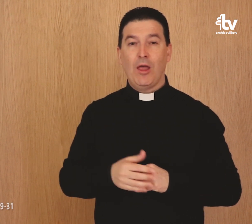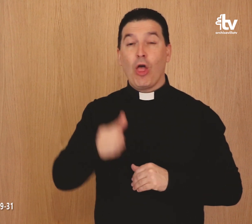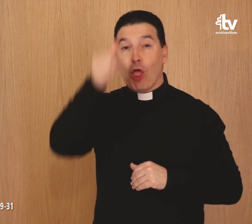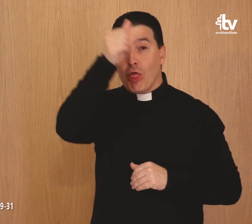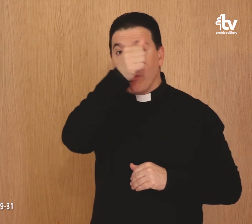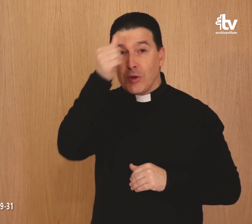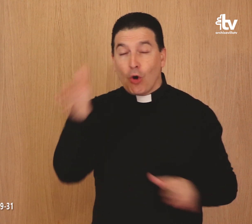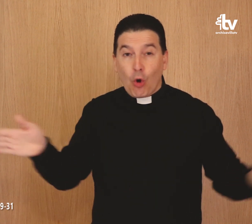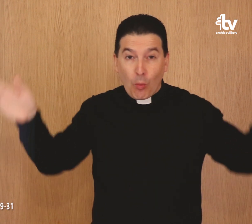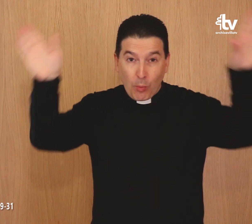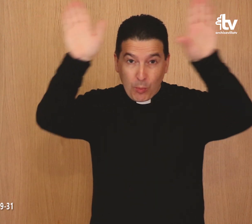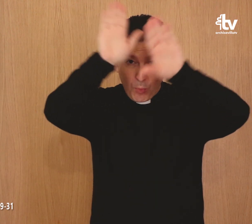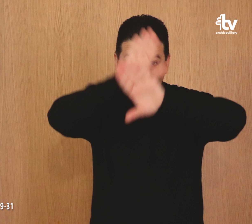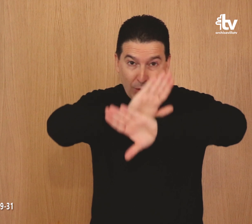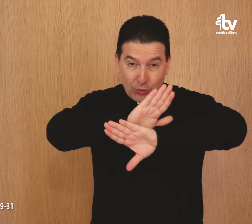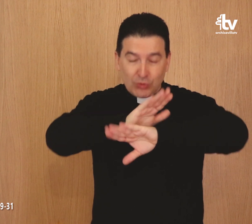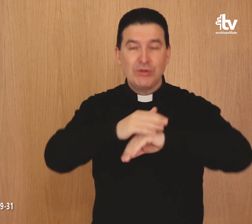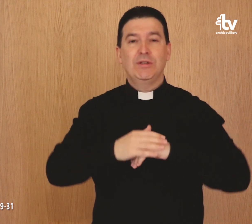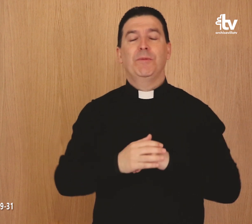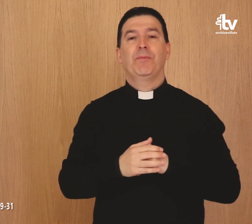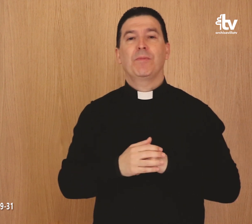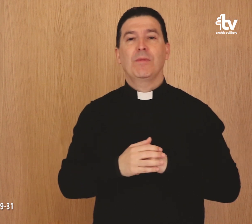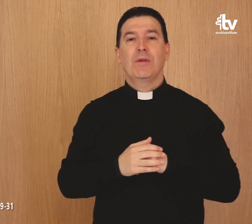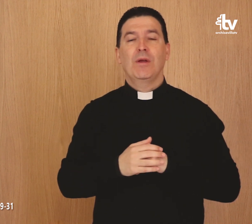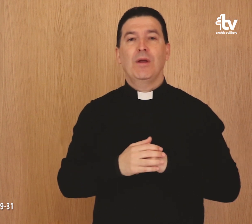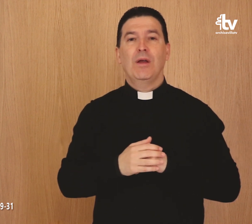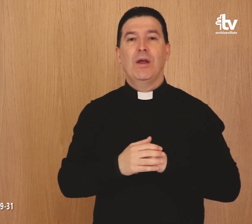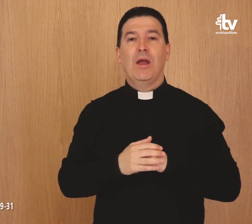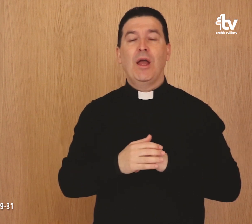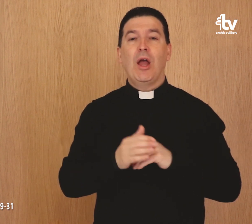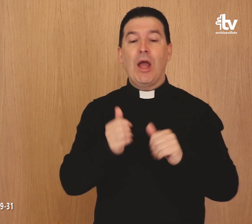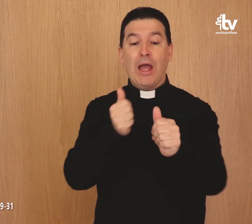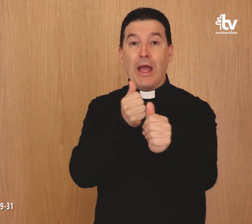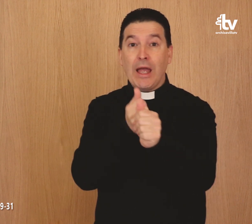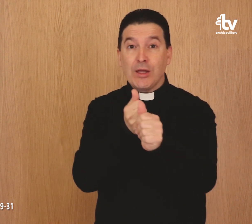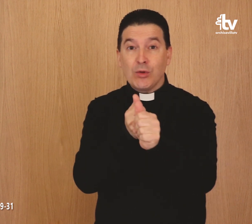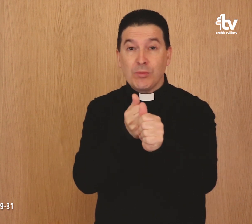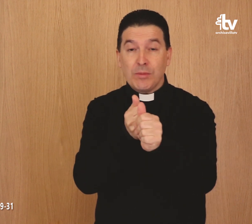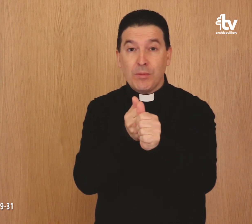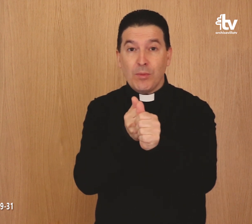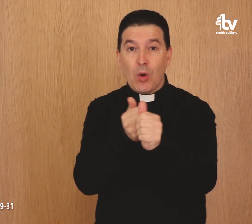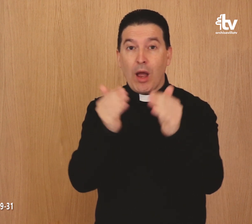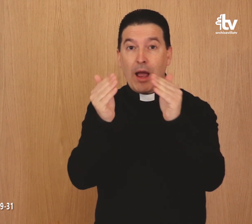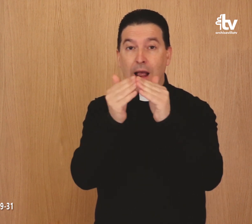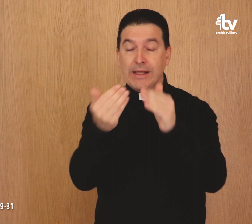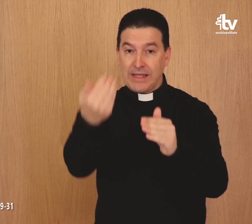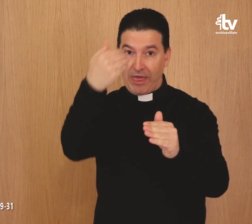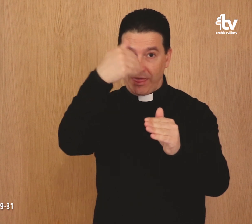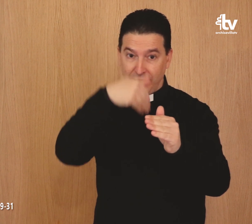Al anochecer de aquel día, el primero de la semana, estaban los discípulos en una casa